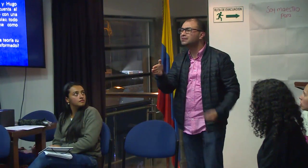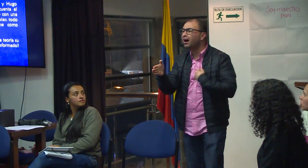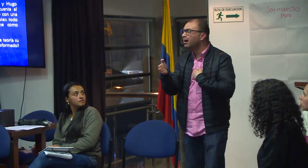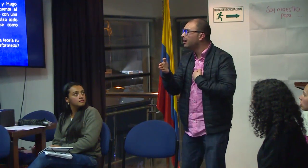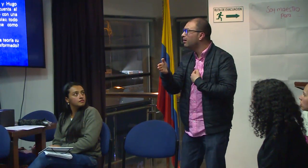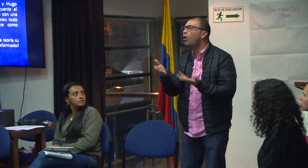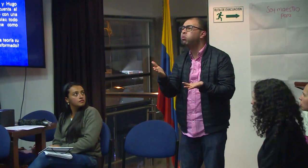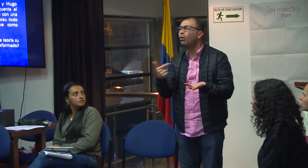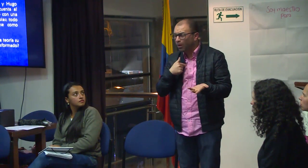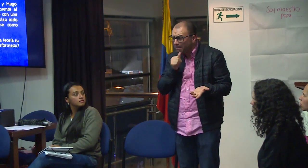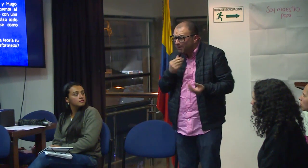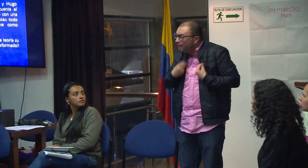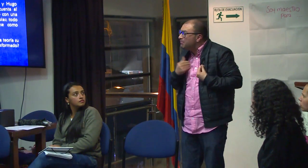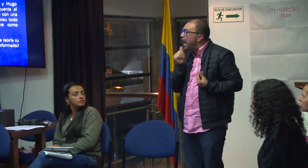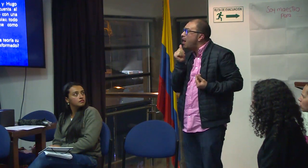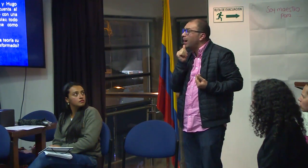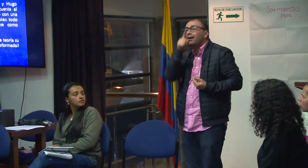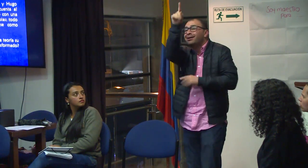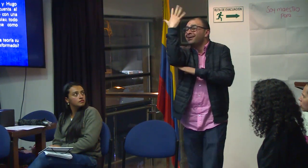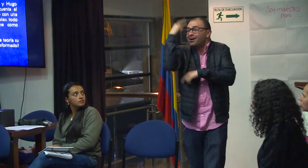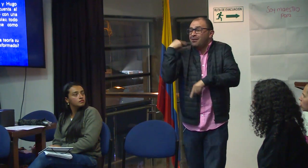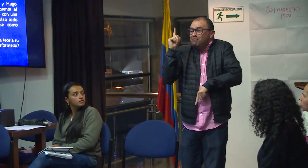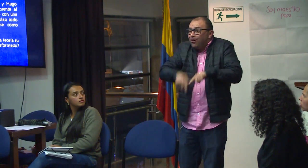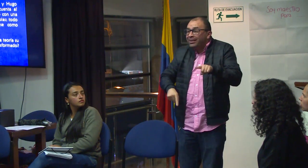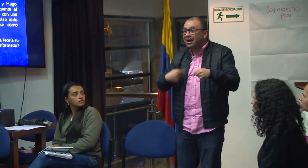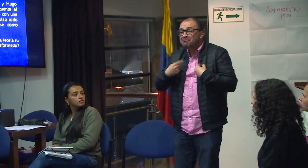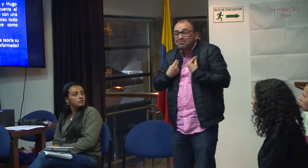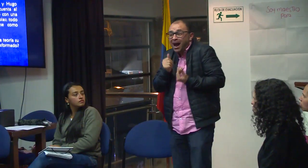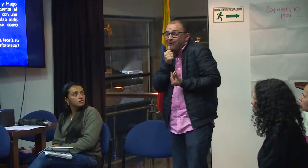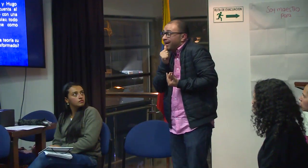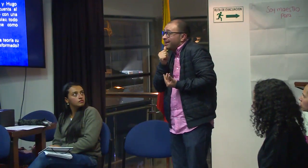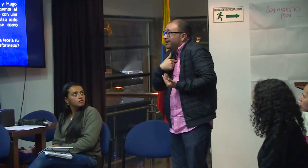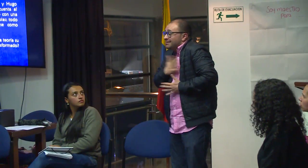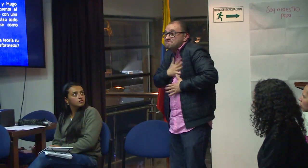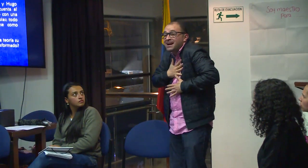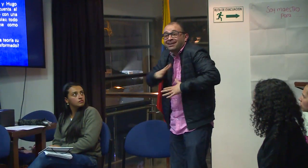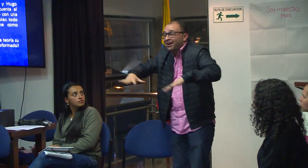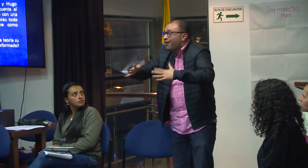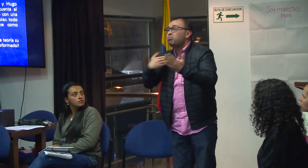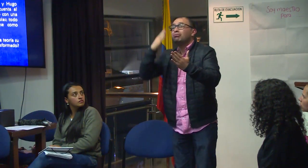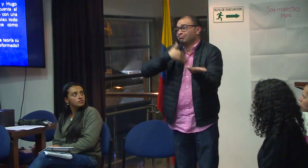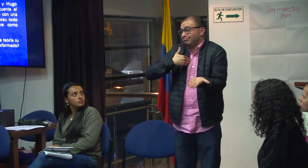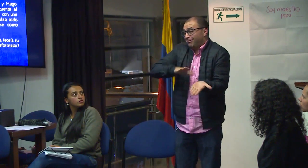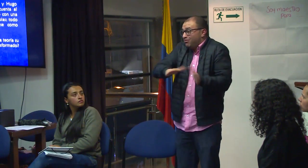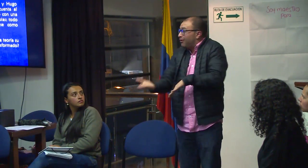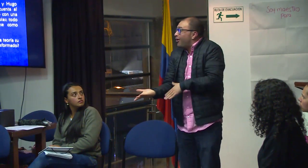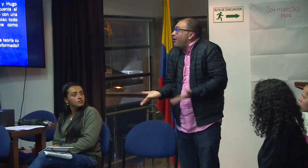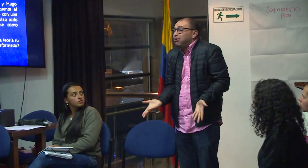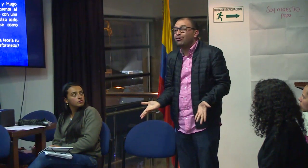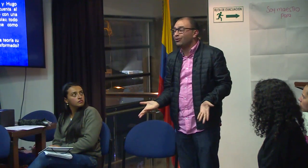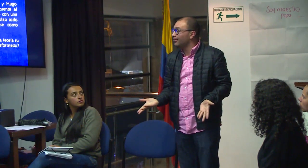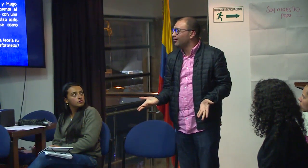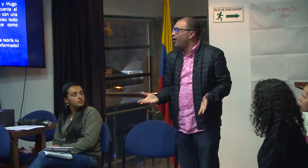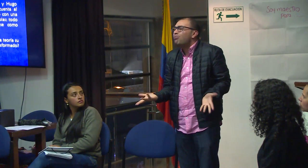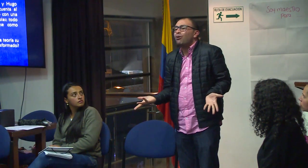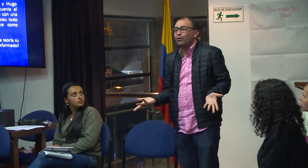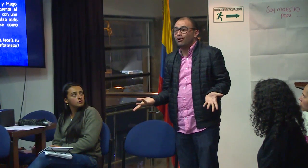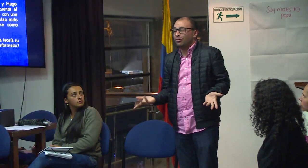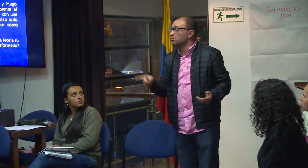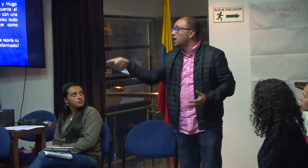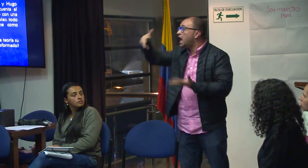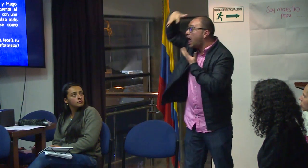hacer eso, el profesor, lo deben hacer. Y el pez, pero ¿cómo lo voy a hacer si yo vivo en el agua? ¿Sí? Ese es mi ambiente no es